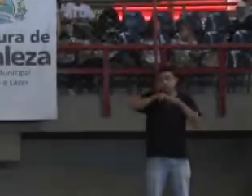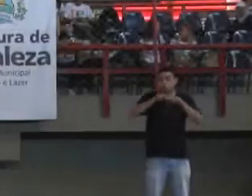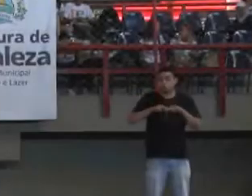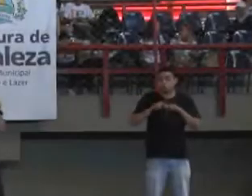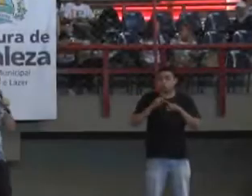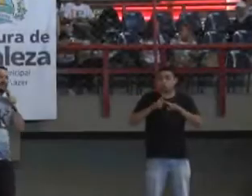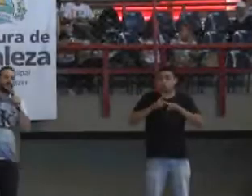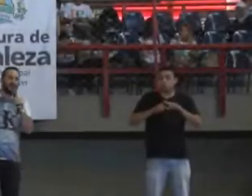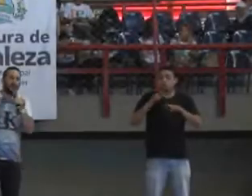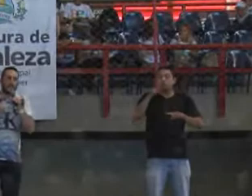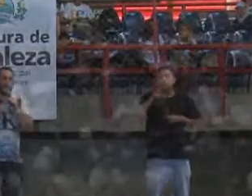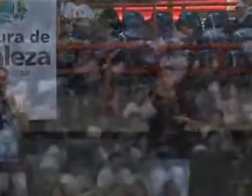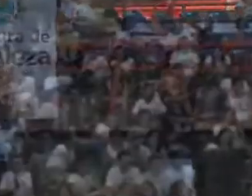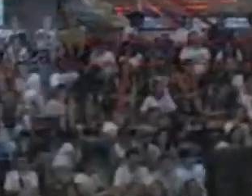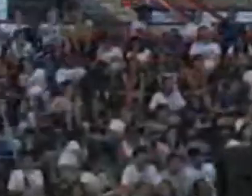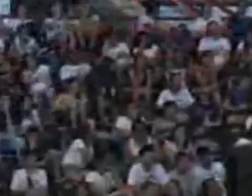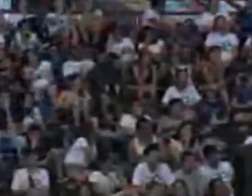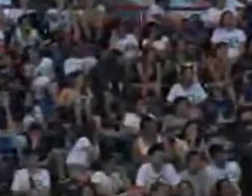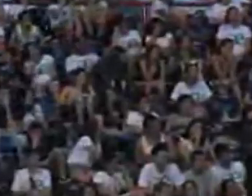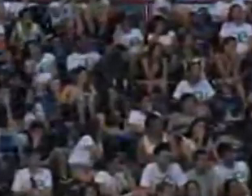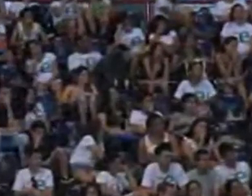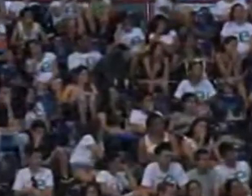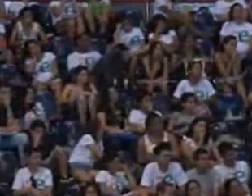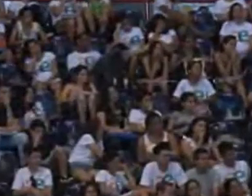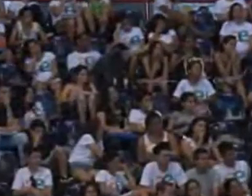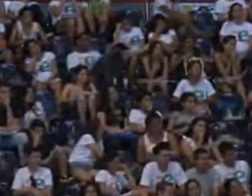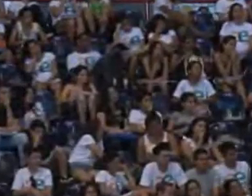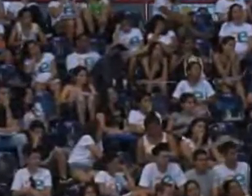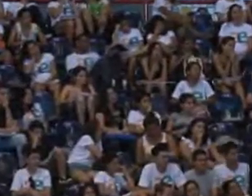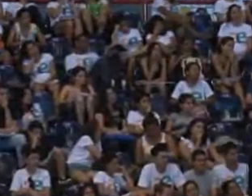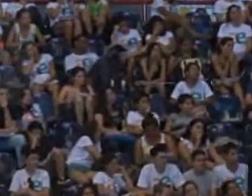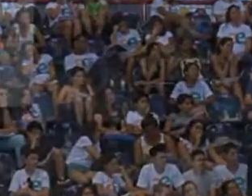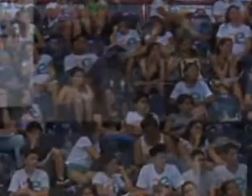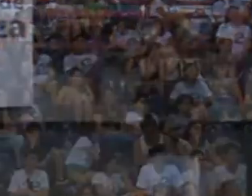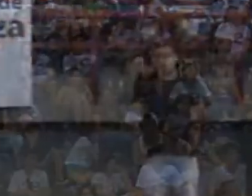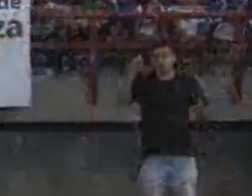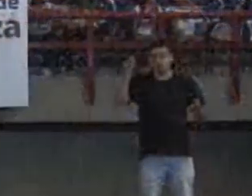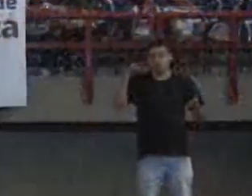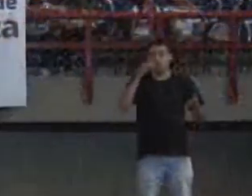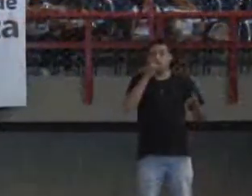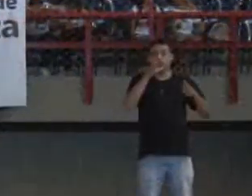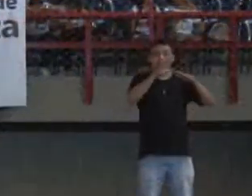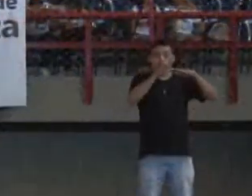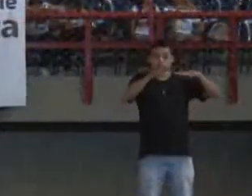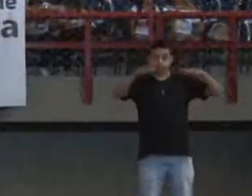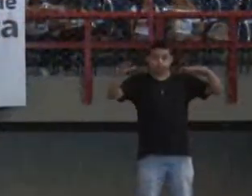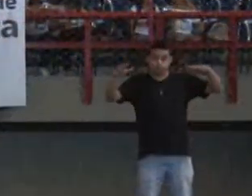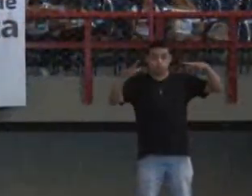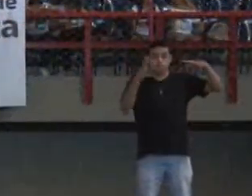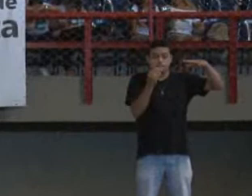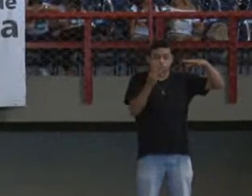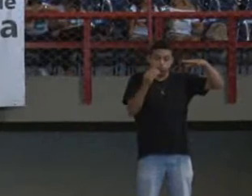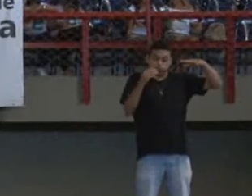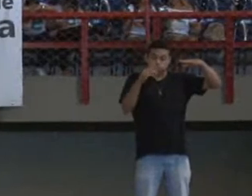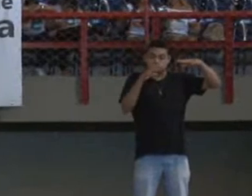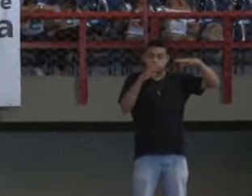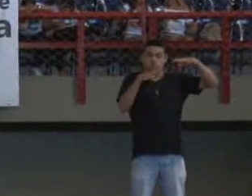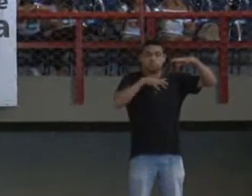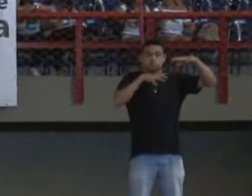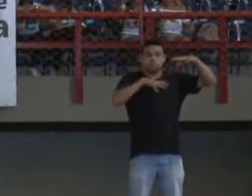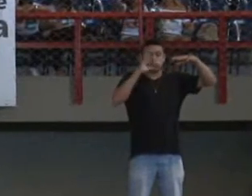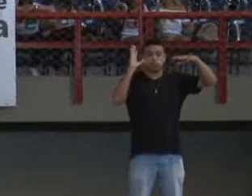Por que essas águas se deslocam? Vamos raciocinar comigo. Que uma corrente marítima é uma grande quantidade de água que